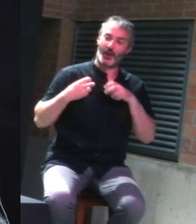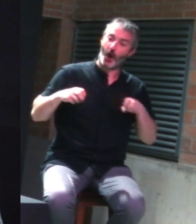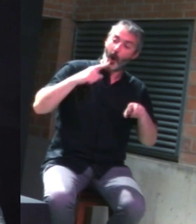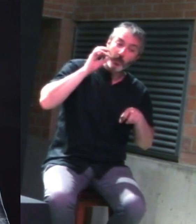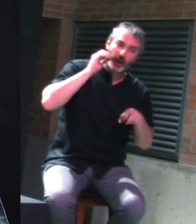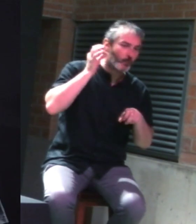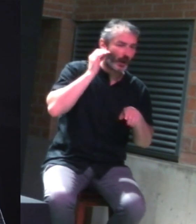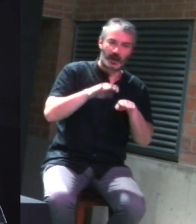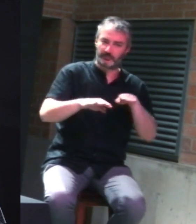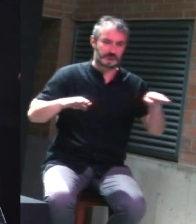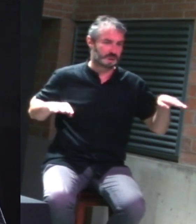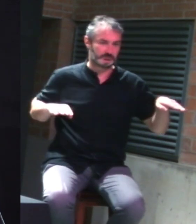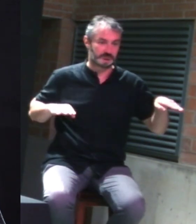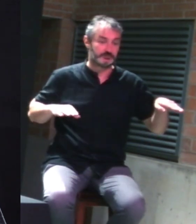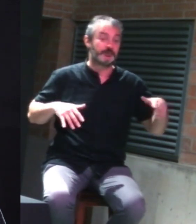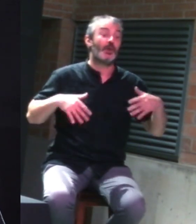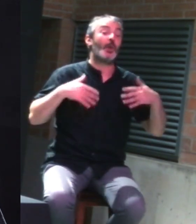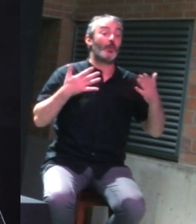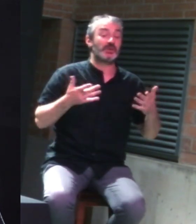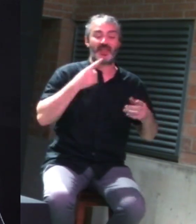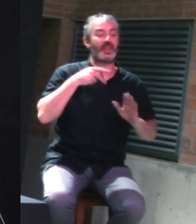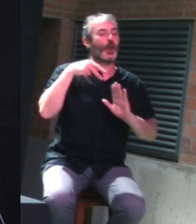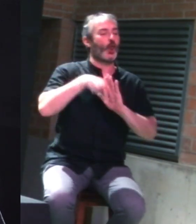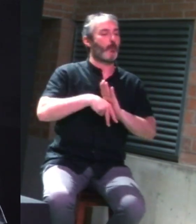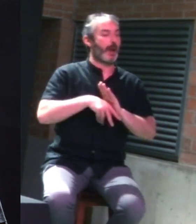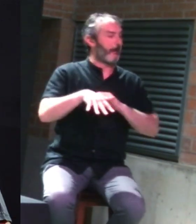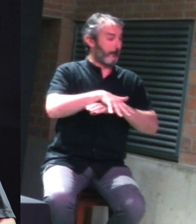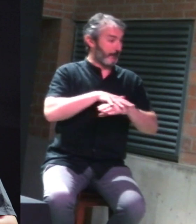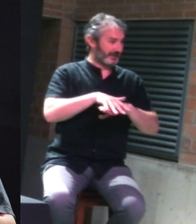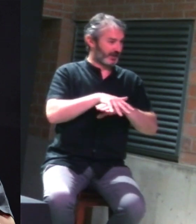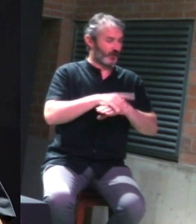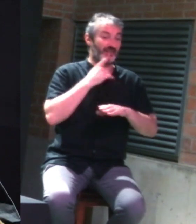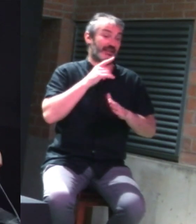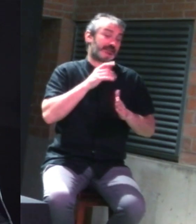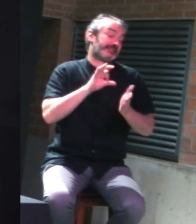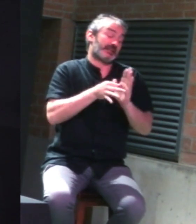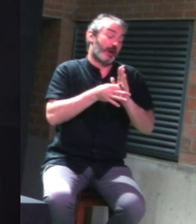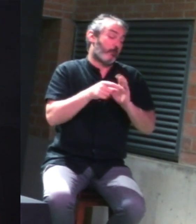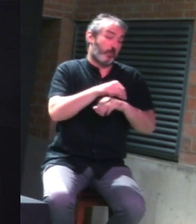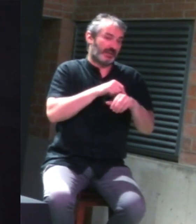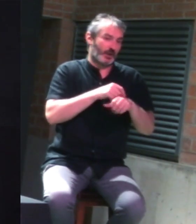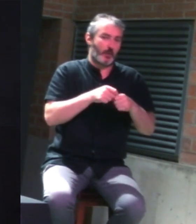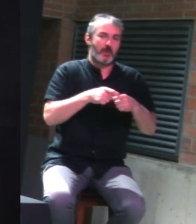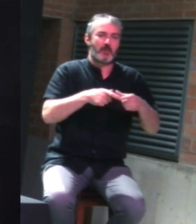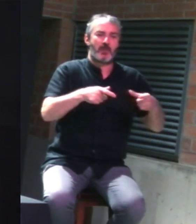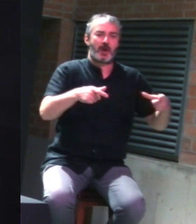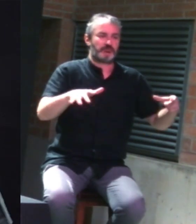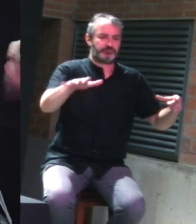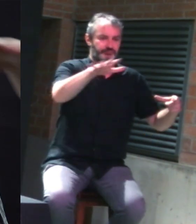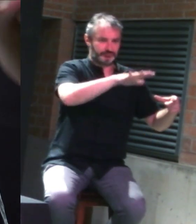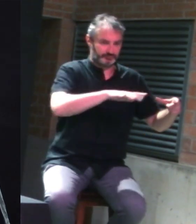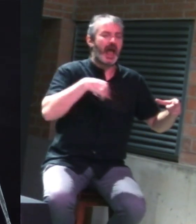Todo eso, además, reforzaba las normas básicas de un sistema que se generalizará y que